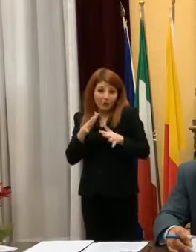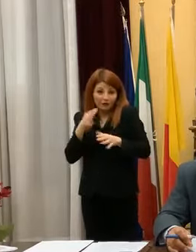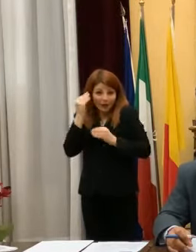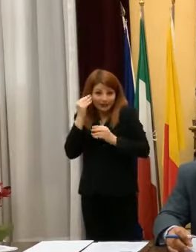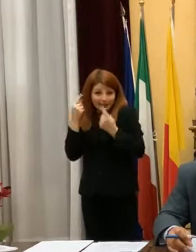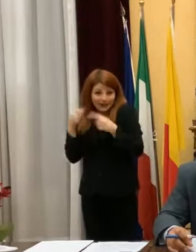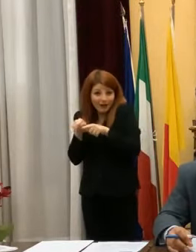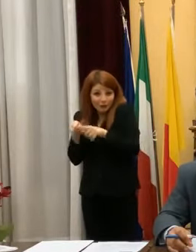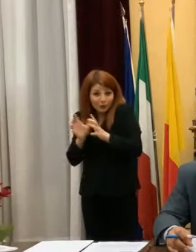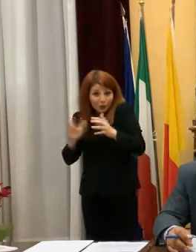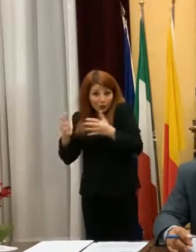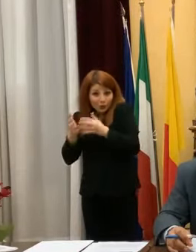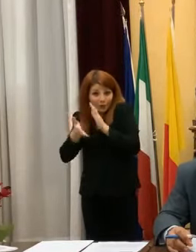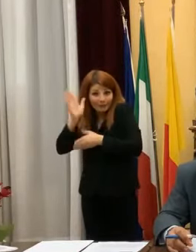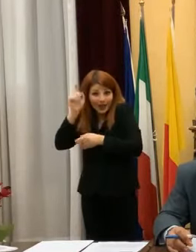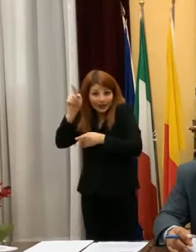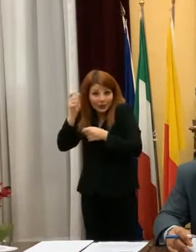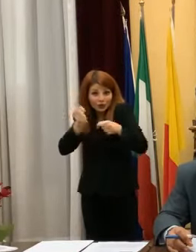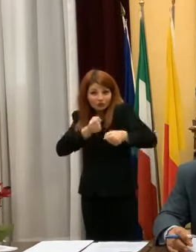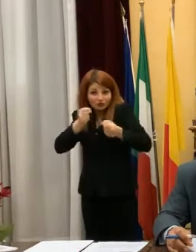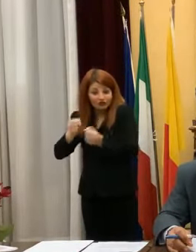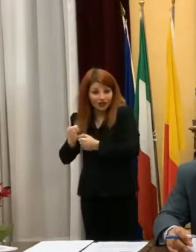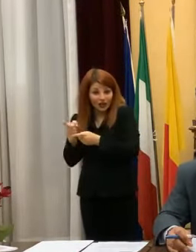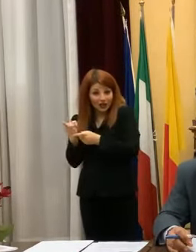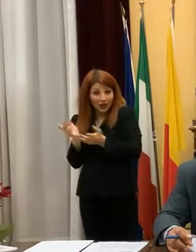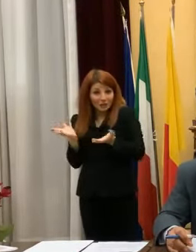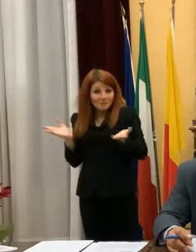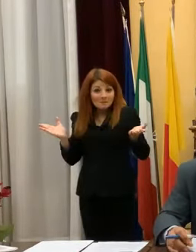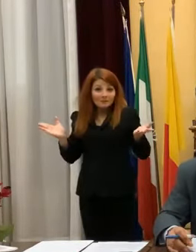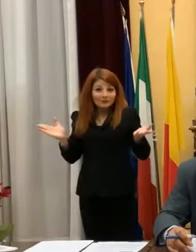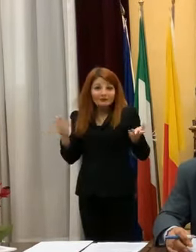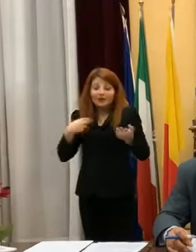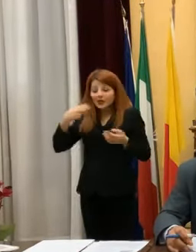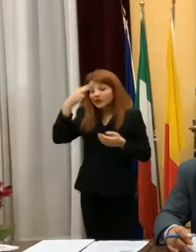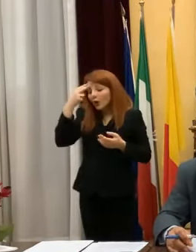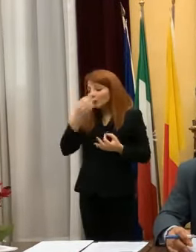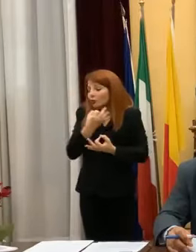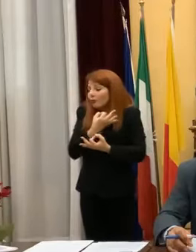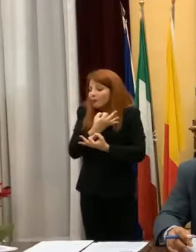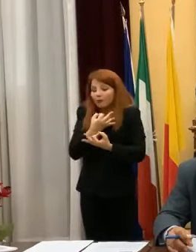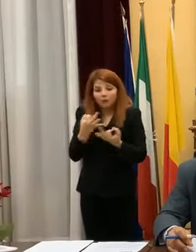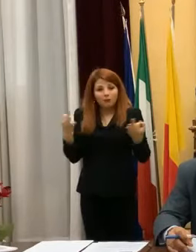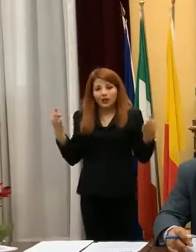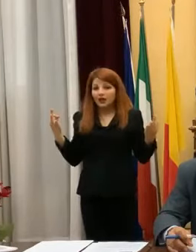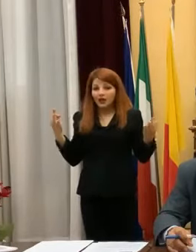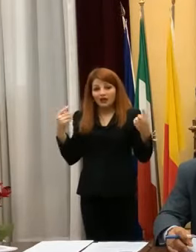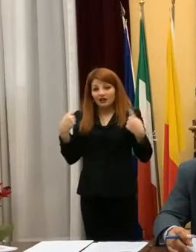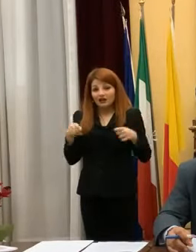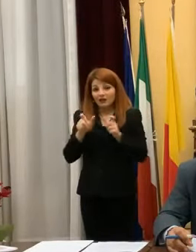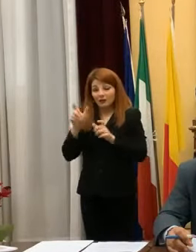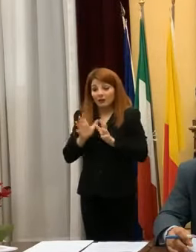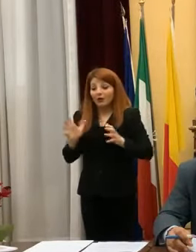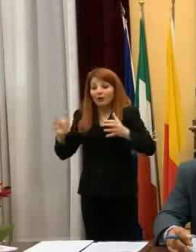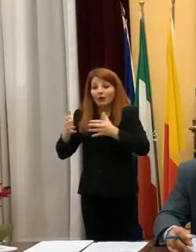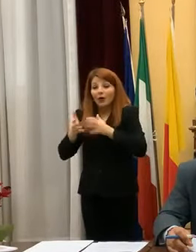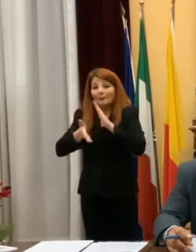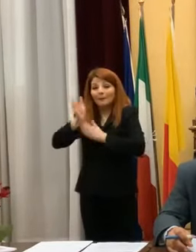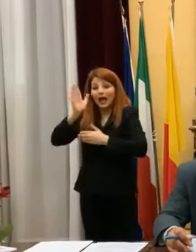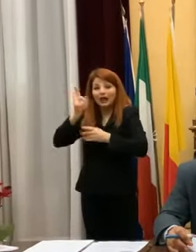esistevano i famosi sciatori. Lo ricordiamo bene, gli sciatori di Madonna